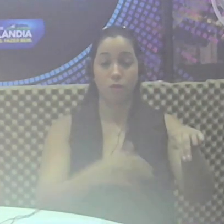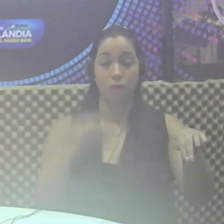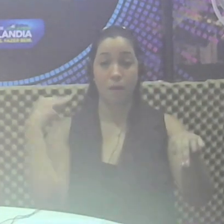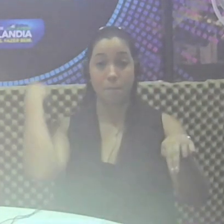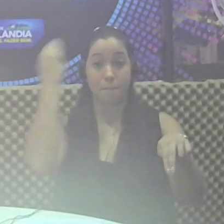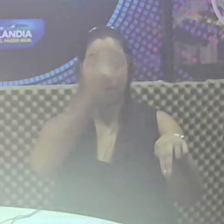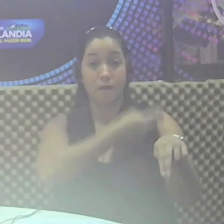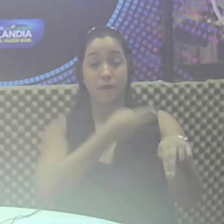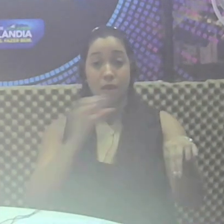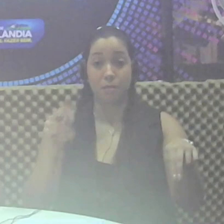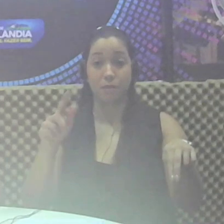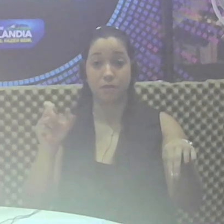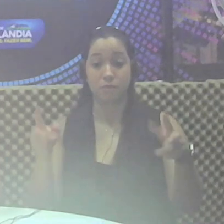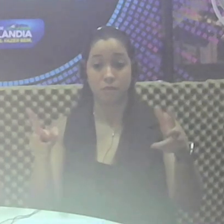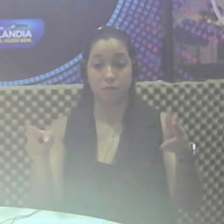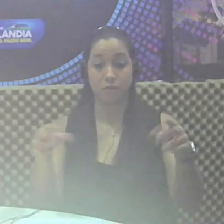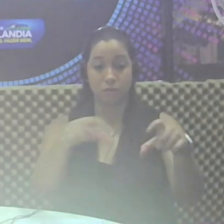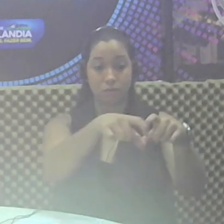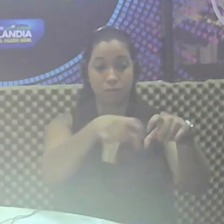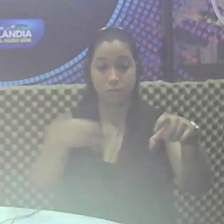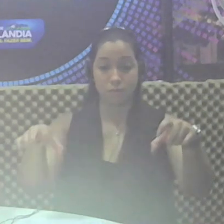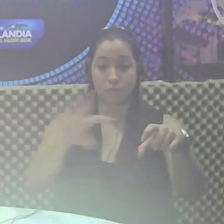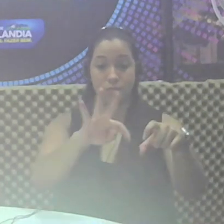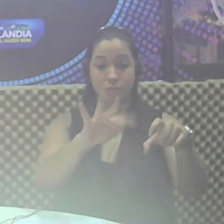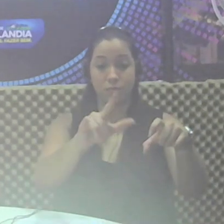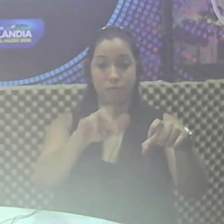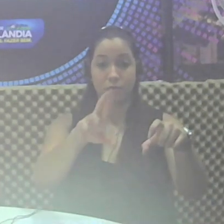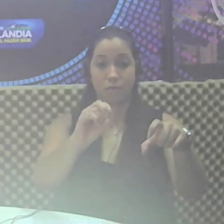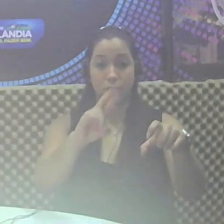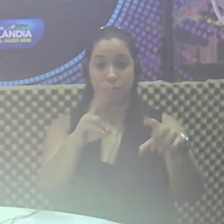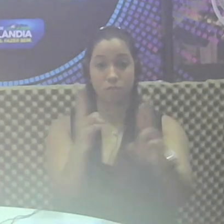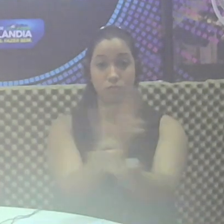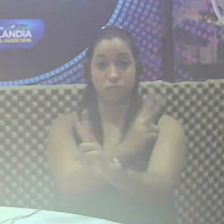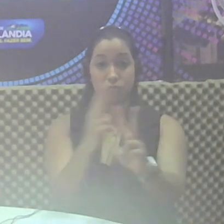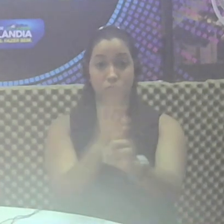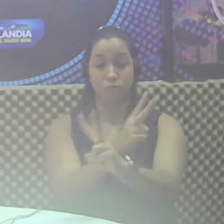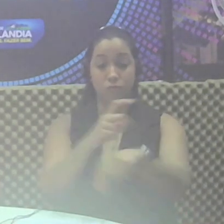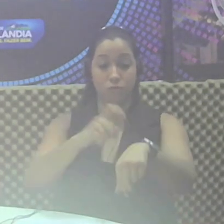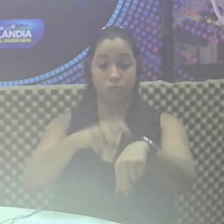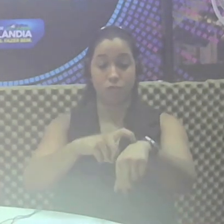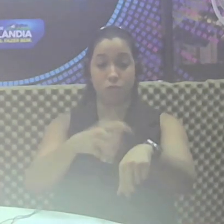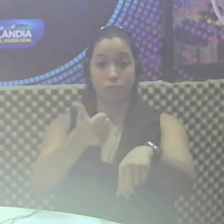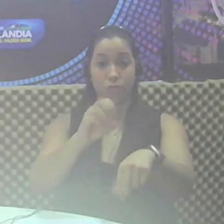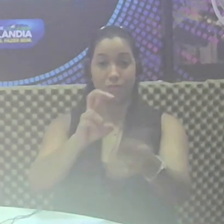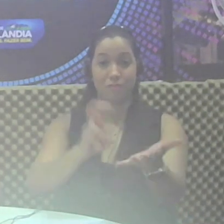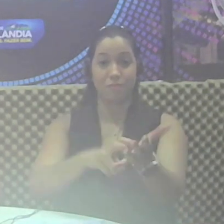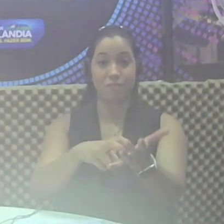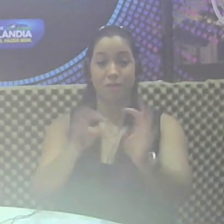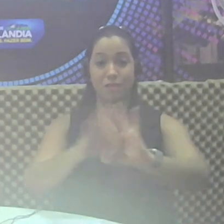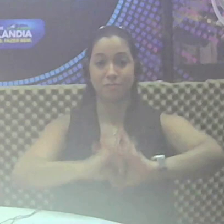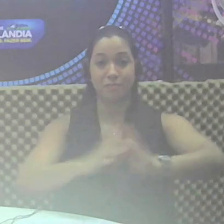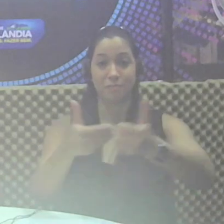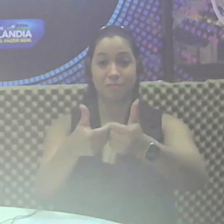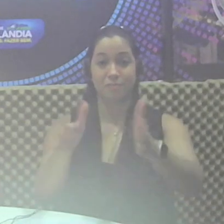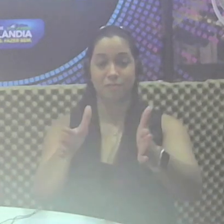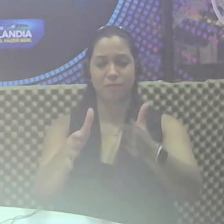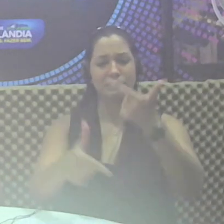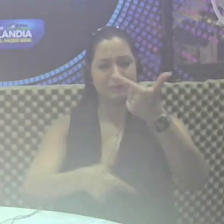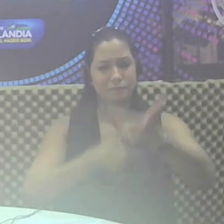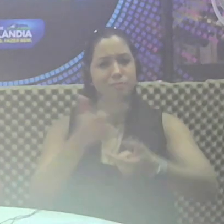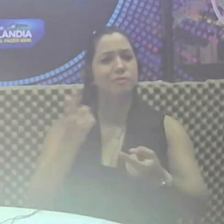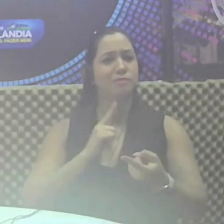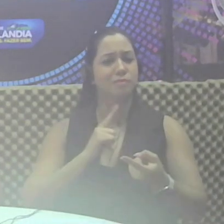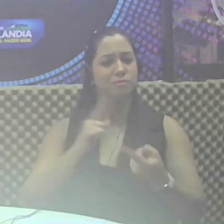Borges Bieler, a Avenida Taylor Silva foi reaberta ao trânsito às 10 horas da manhã de hoje. Os trabalhos que